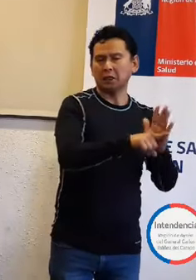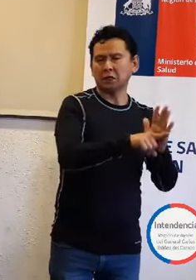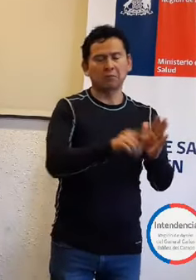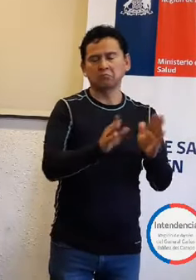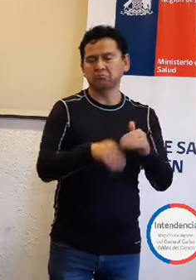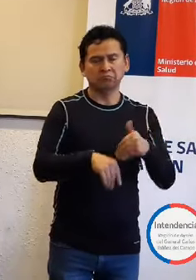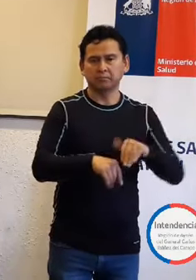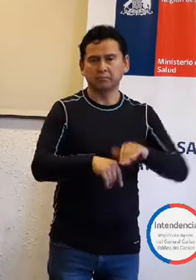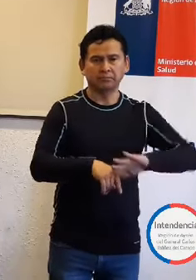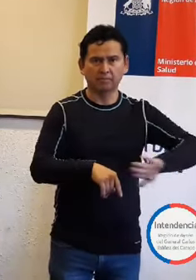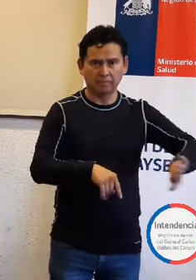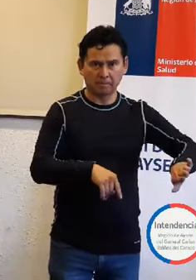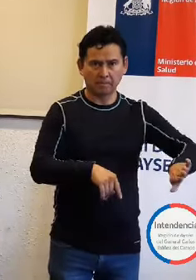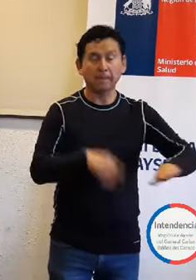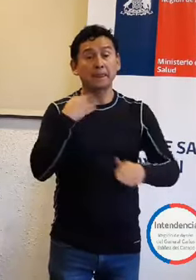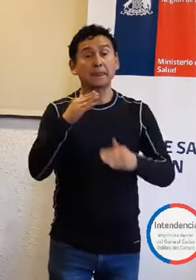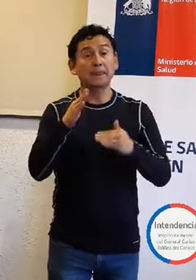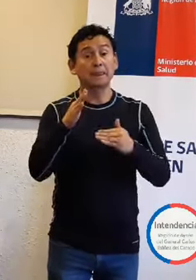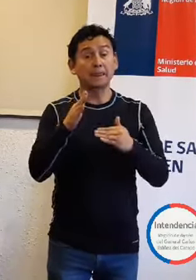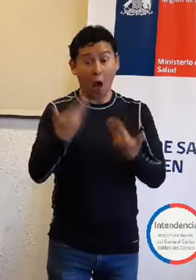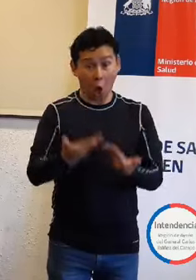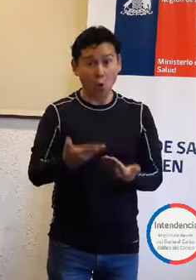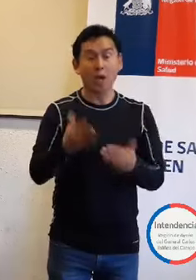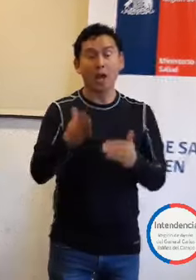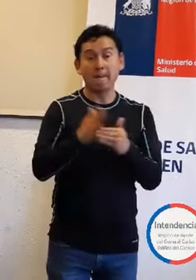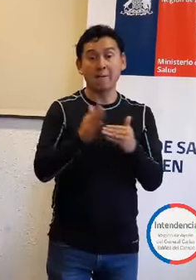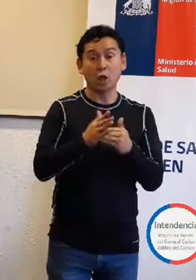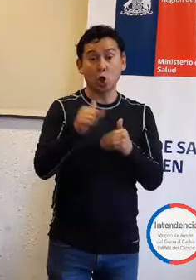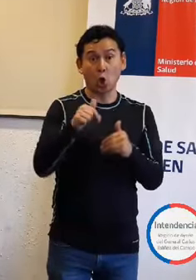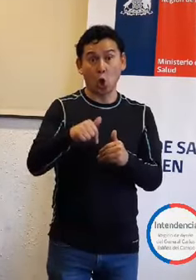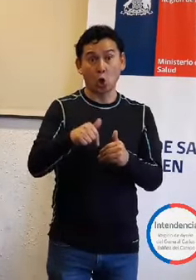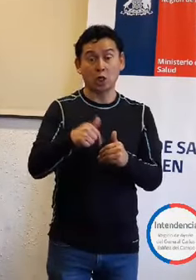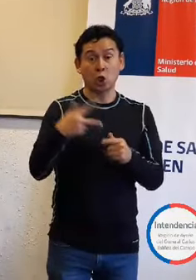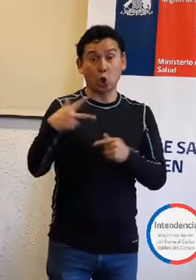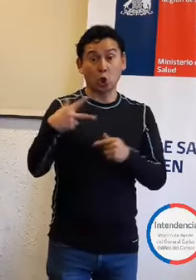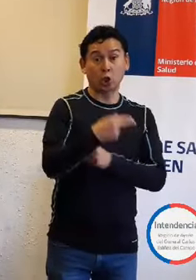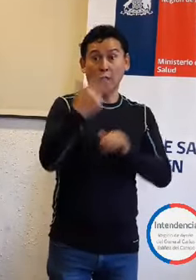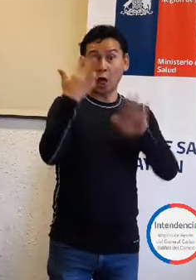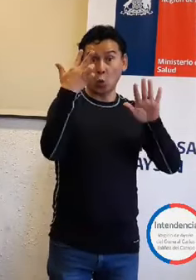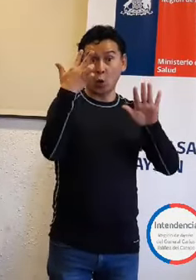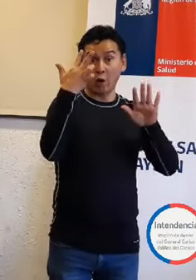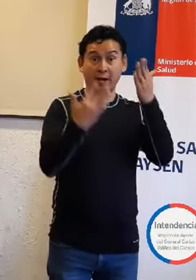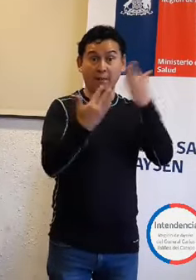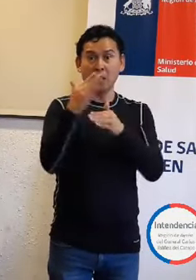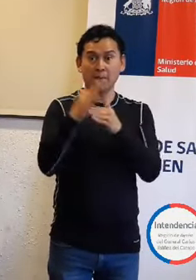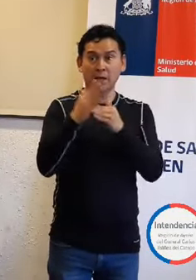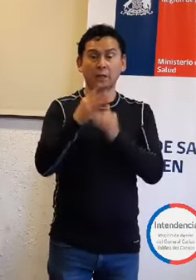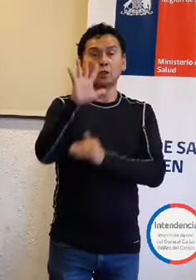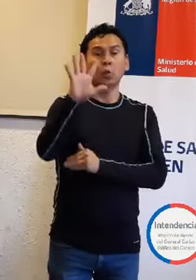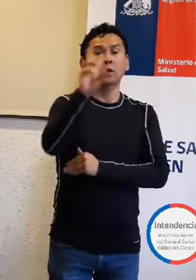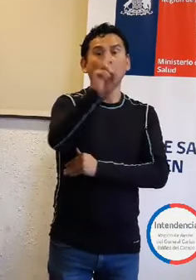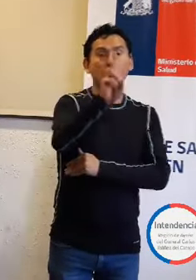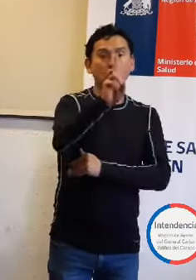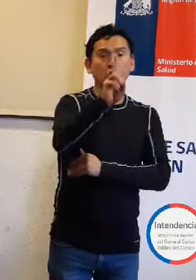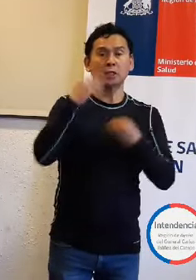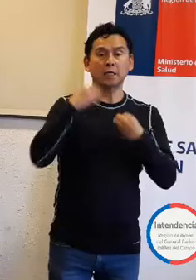para esta enfermedad. Estamos ahora para el día de hoy con corta a las 9 de la mañana a la espera de 52